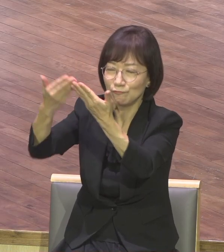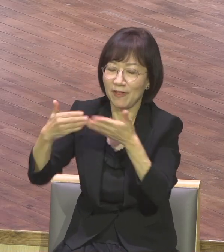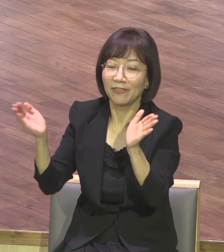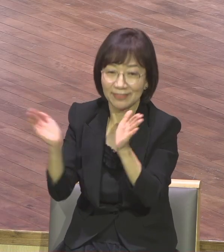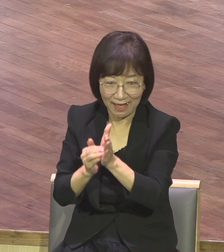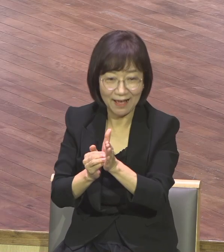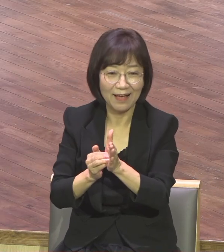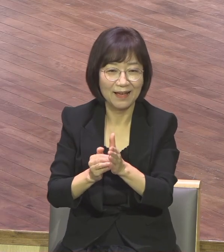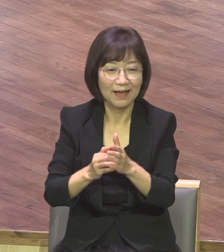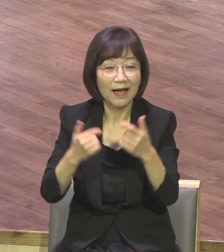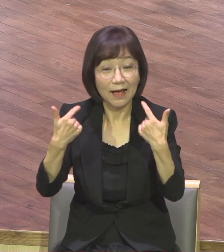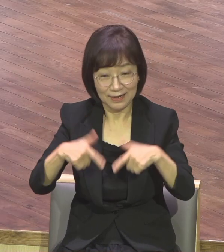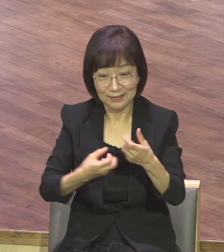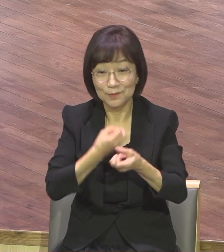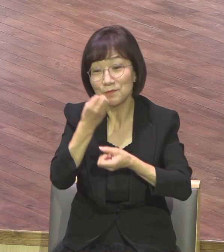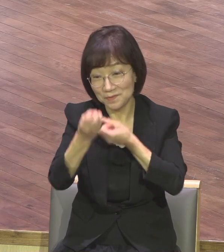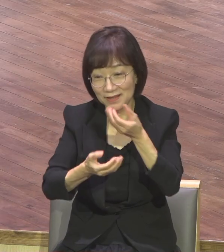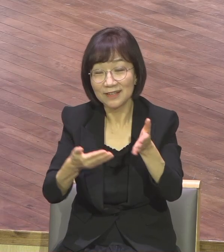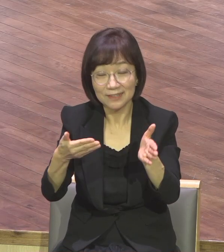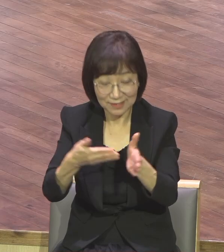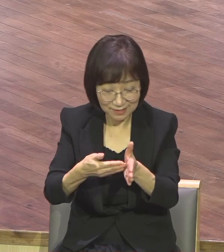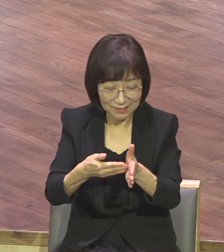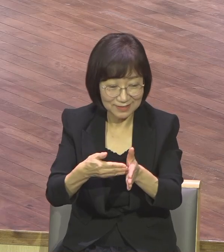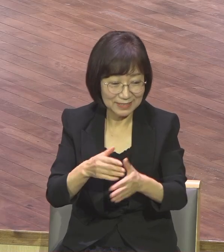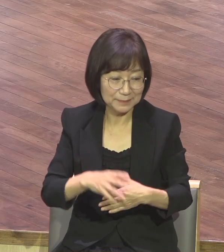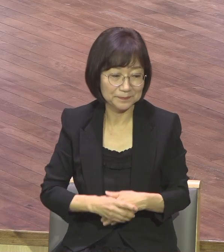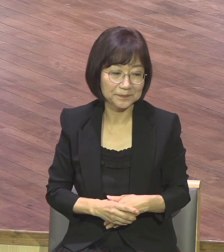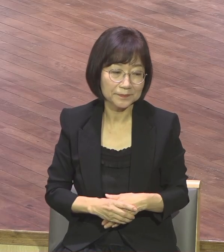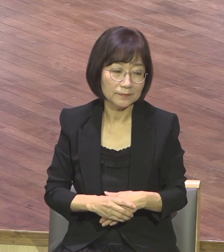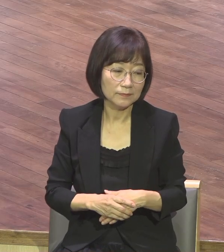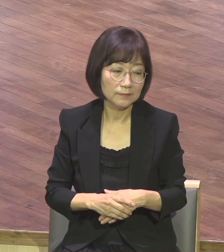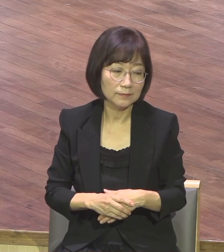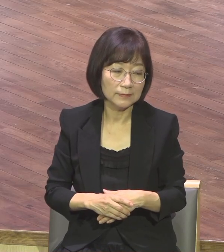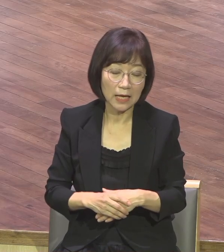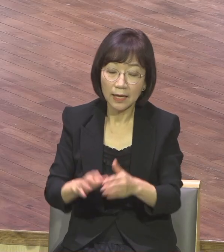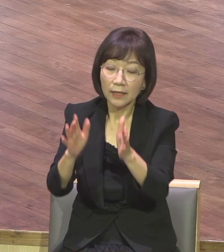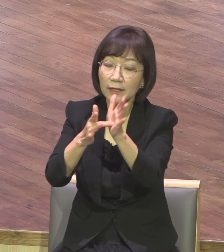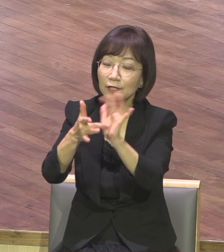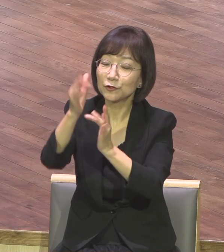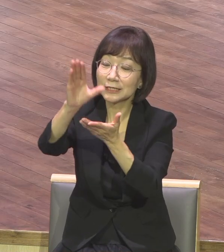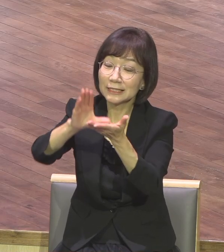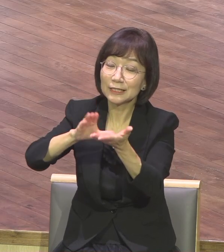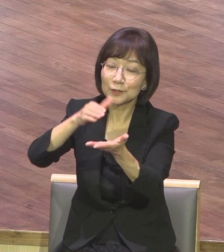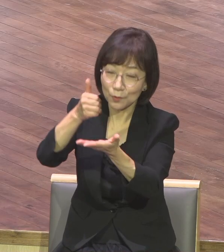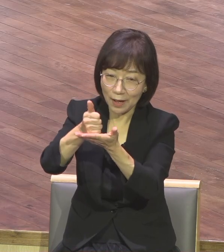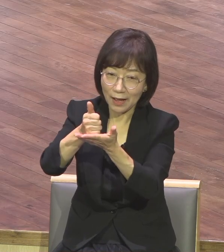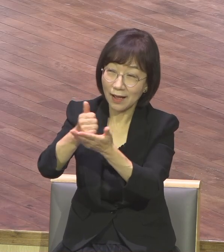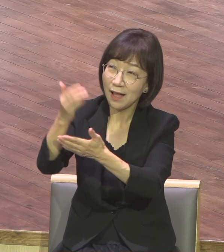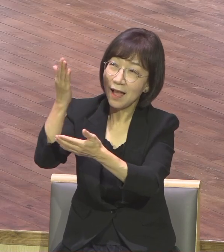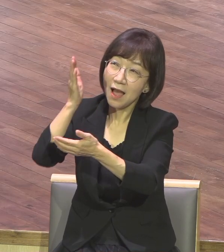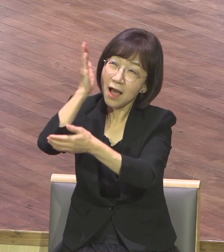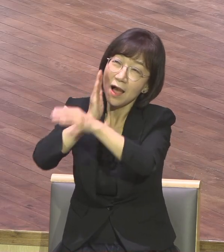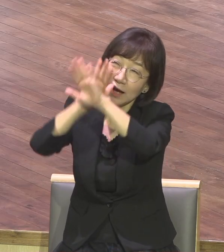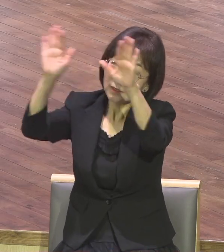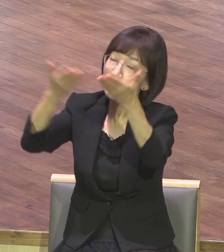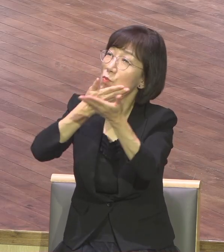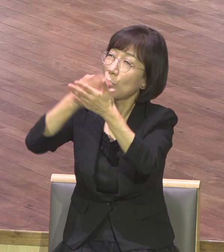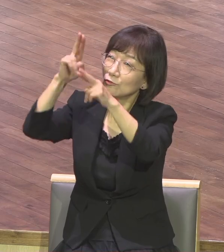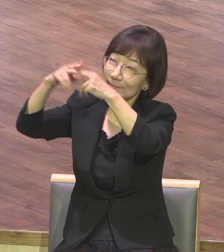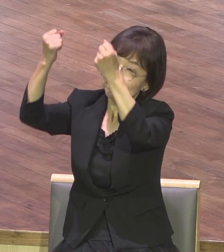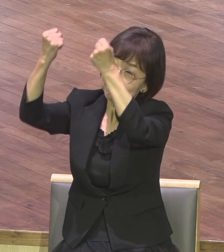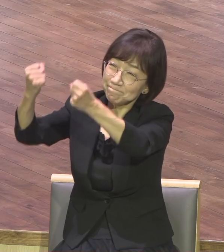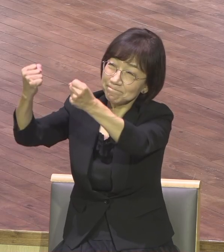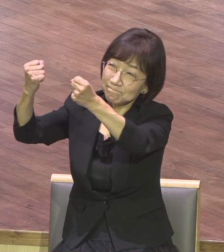사도 바울은 예수 그리스도께서 하늘 보좌에서 내려와서 지극히 낮아지시고